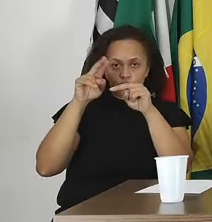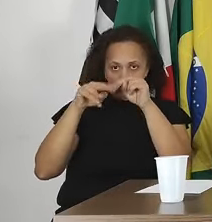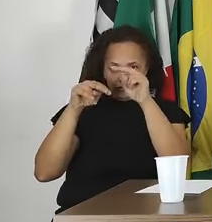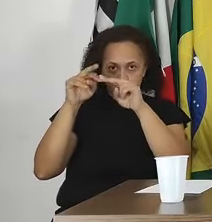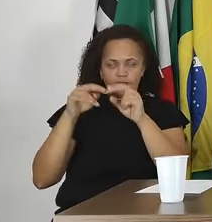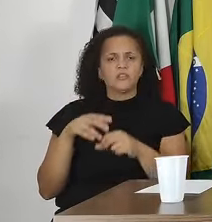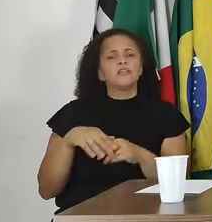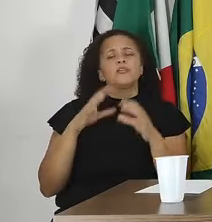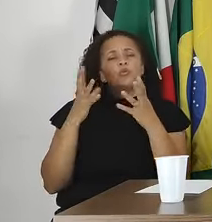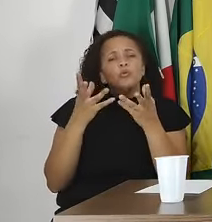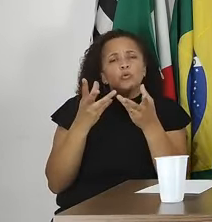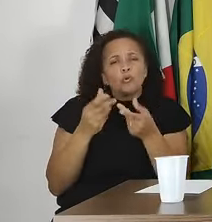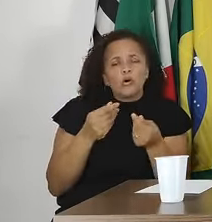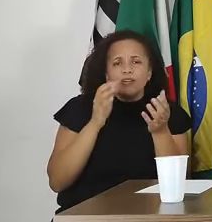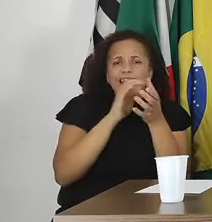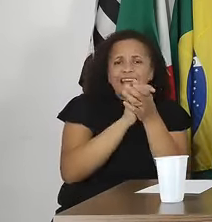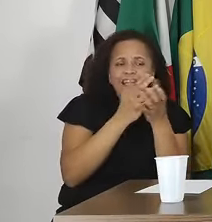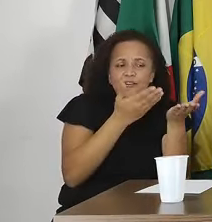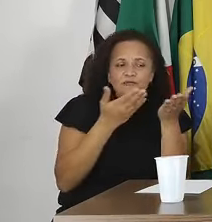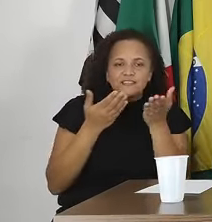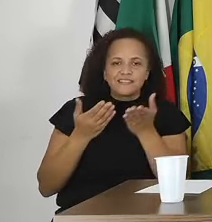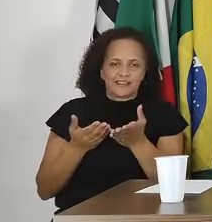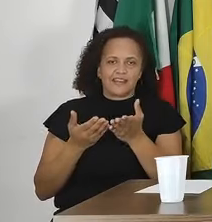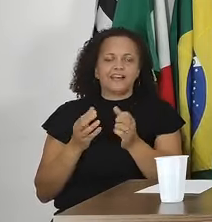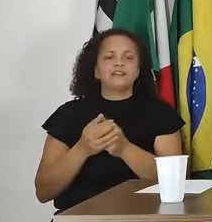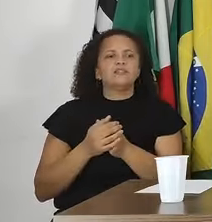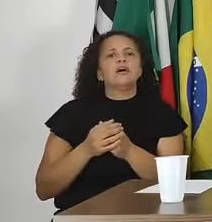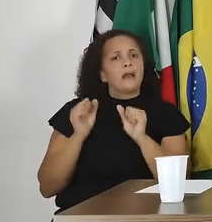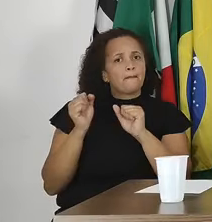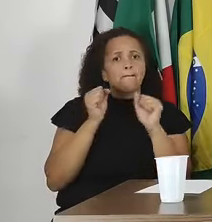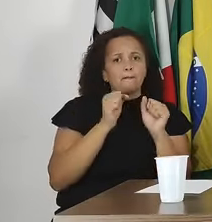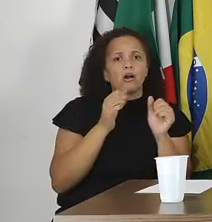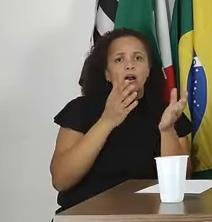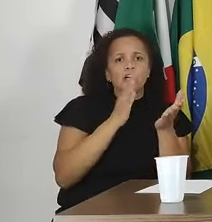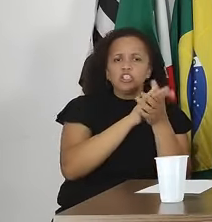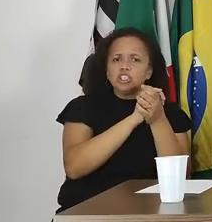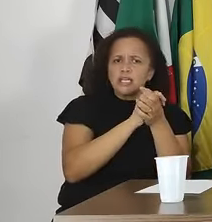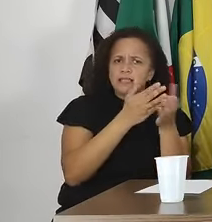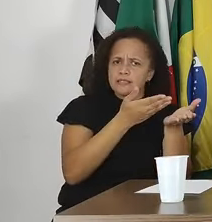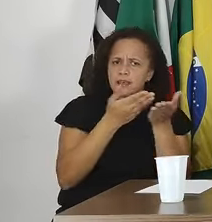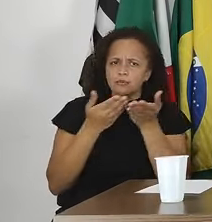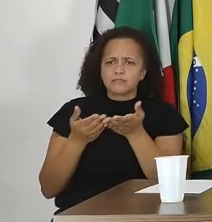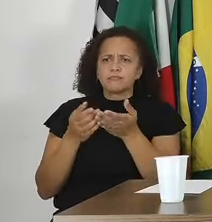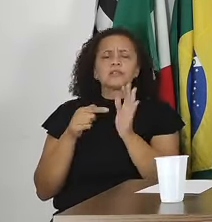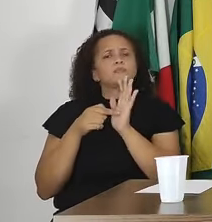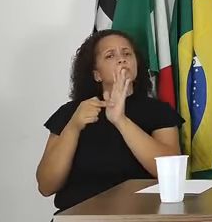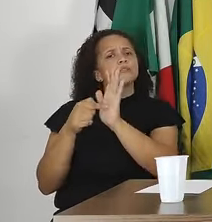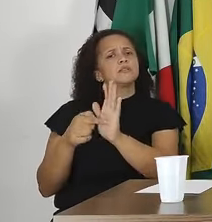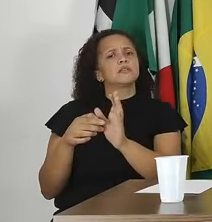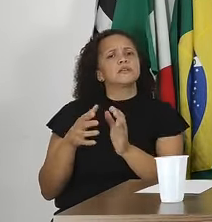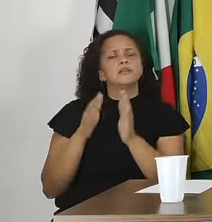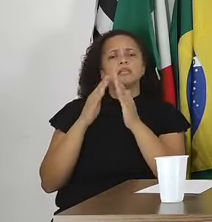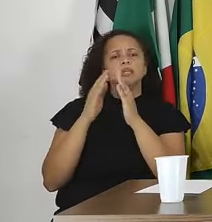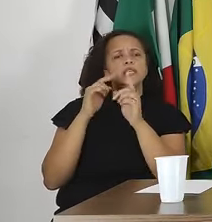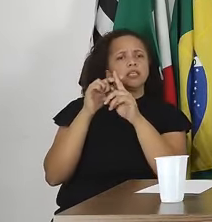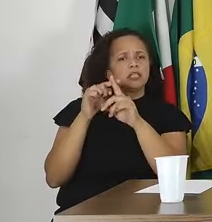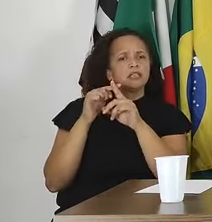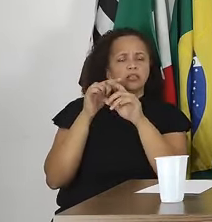tá? Traz casal para apresentar aqui na igreja, né? Porque o pastor vai vir com uma palavra